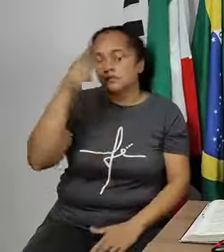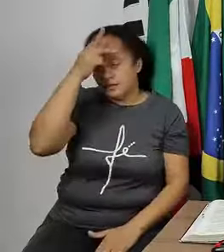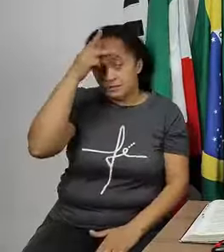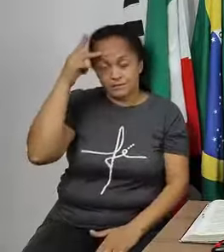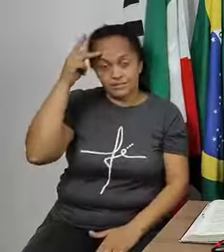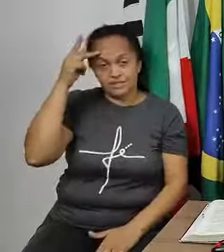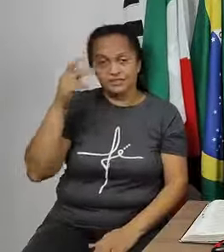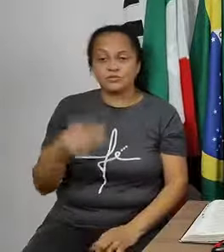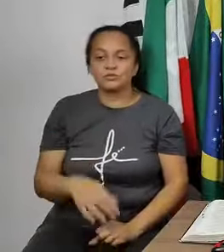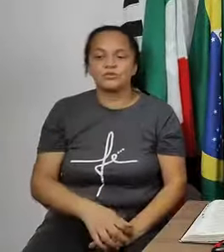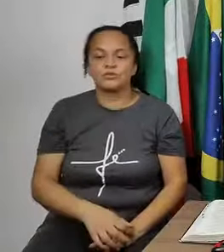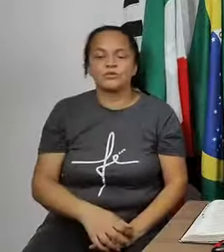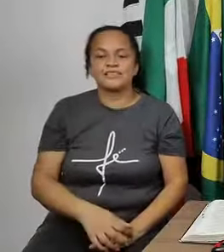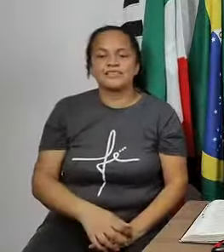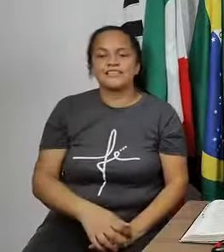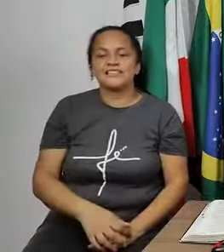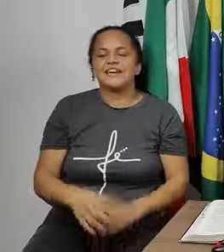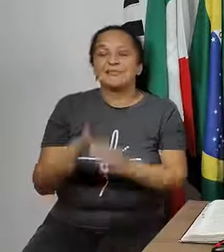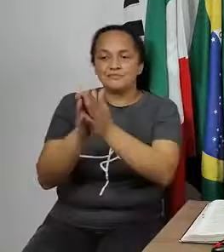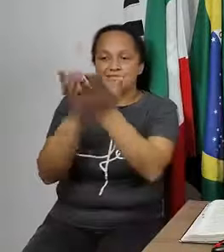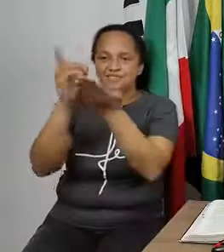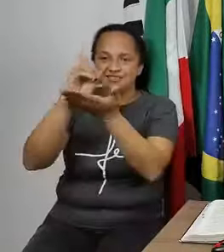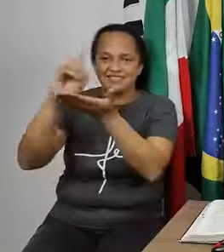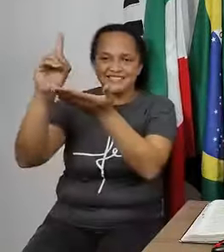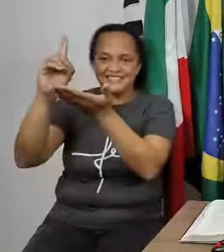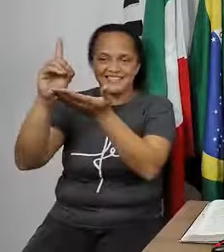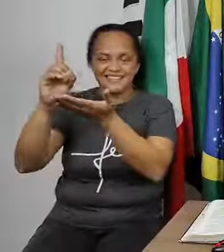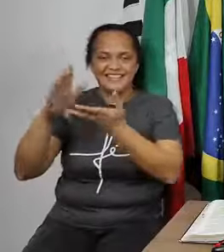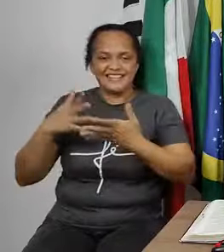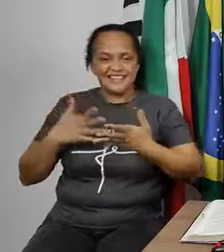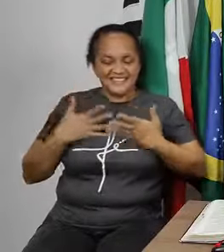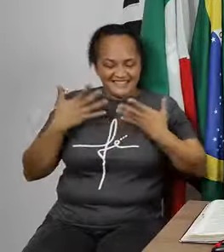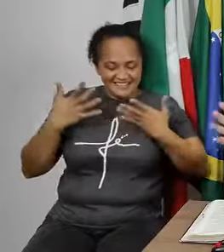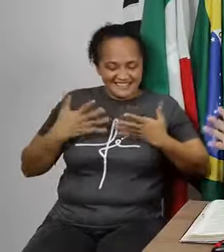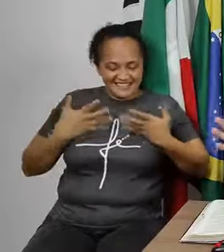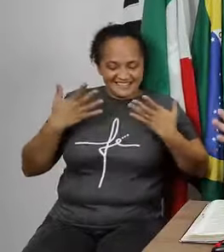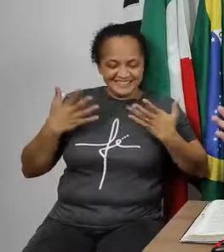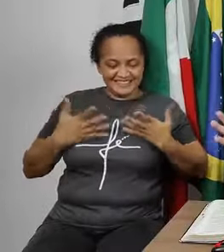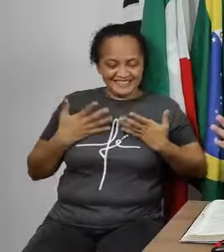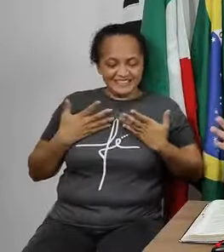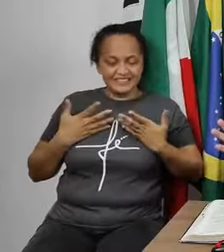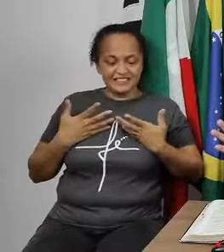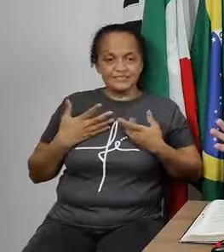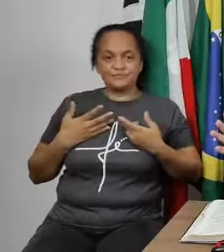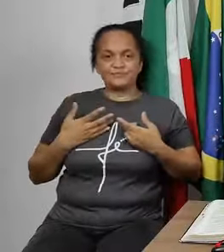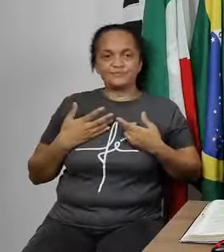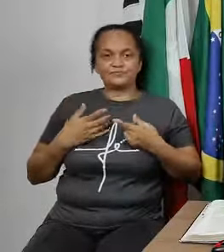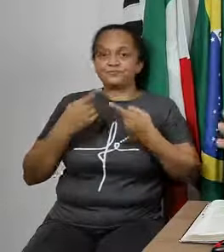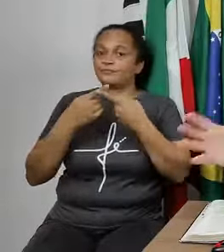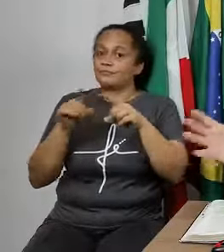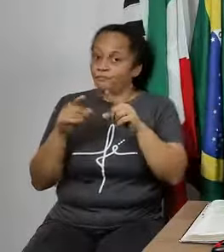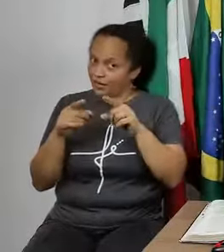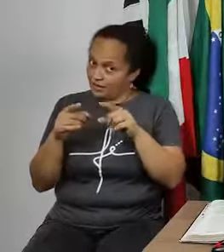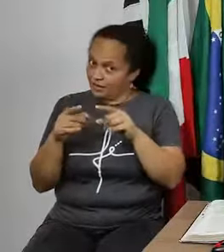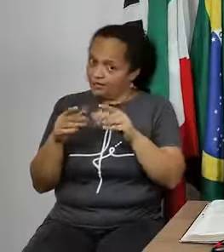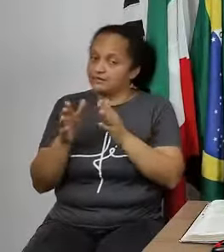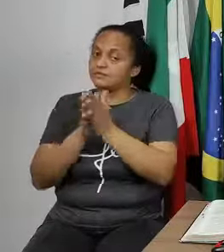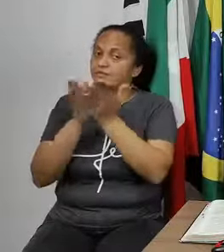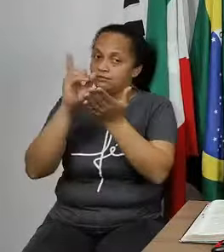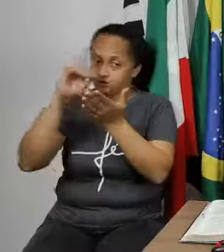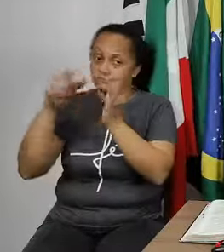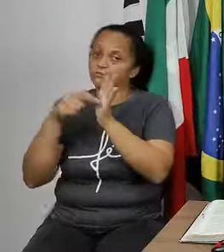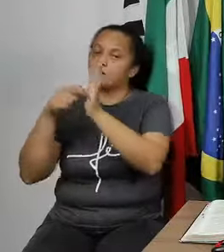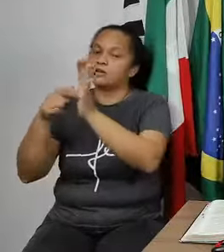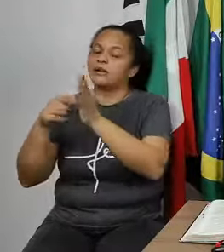palavra e elas recebem com alegria, entendeu? Só que o texto é claro, essa alegria dura pouco.